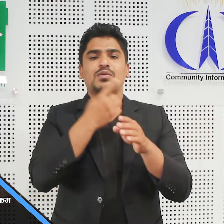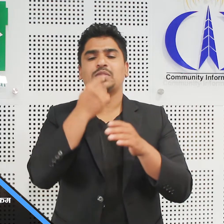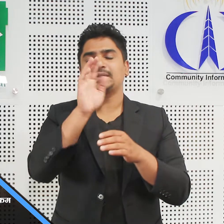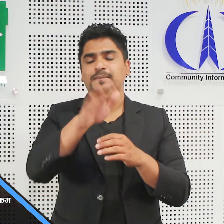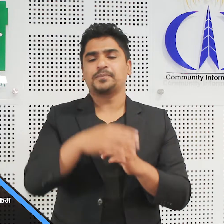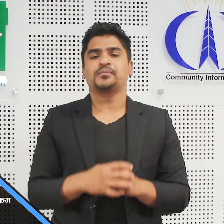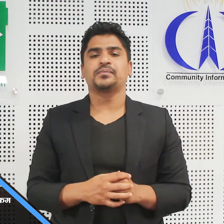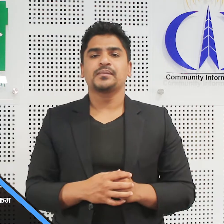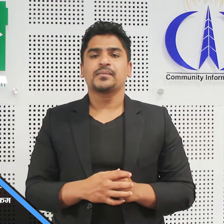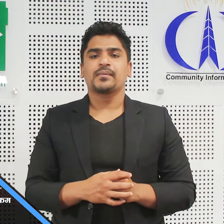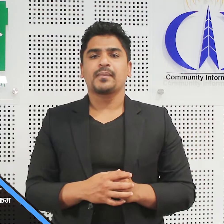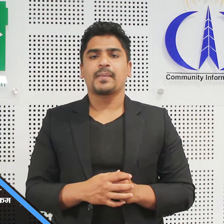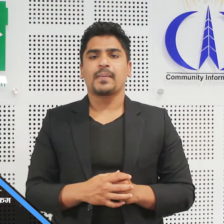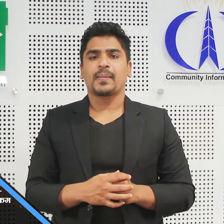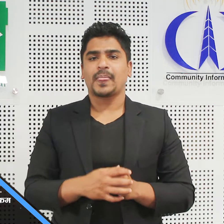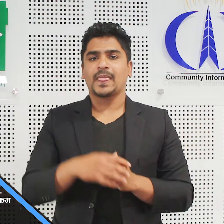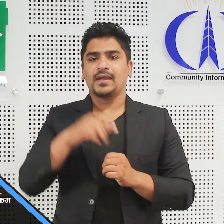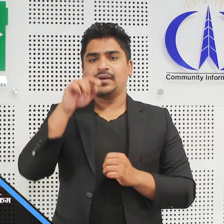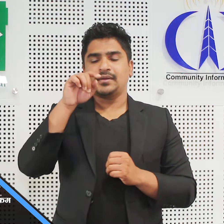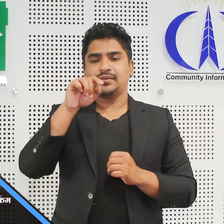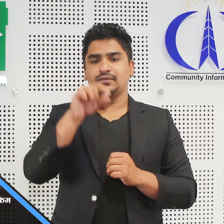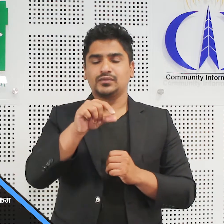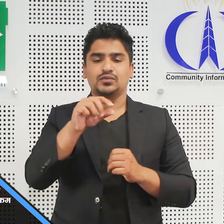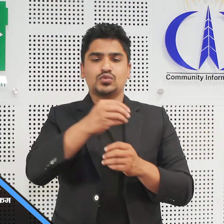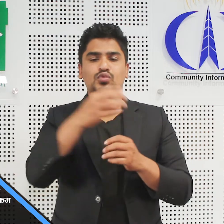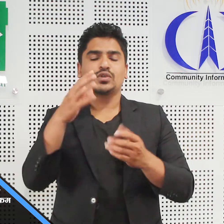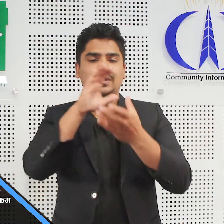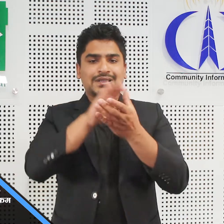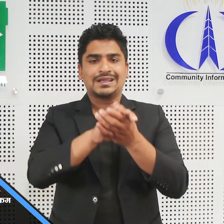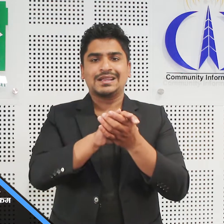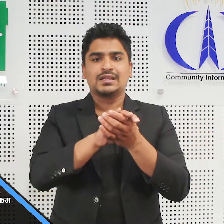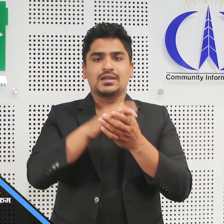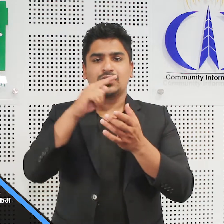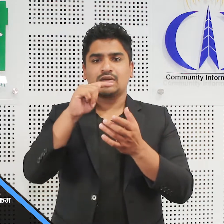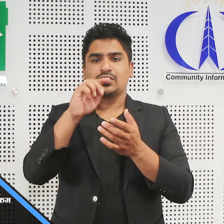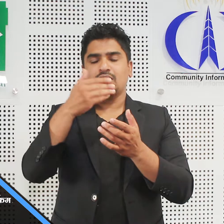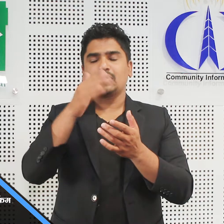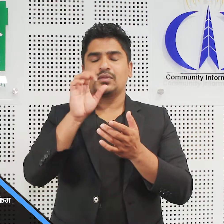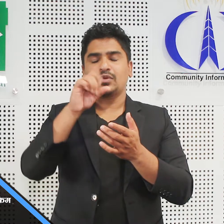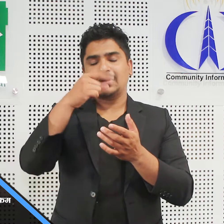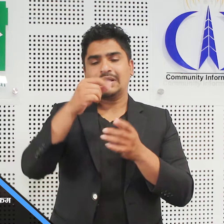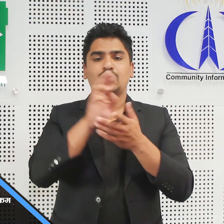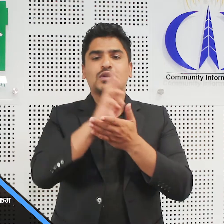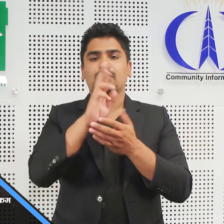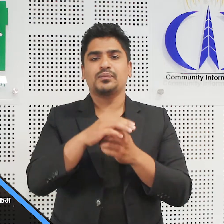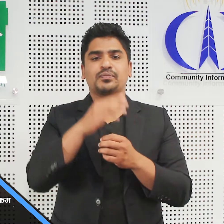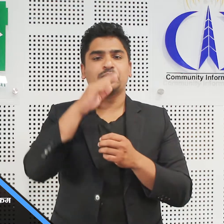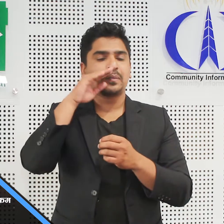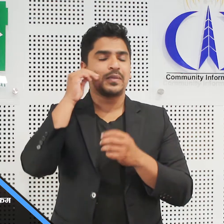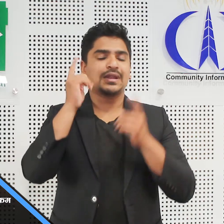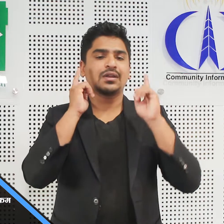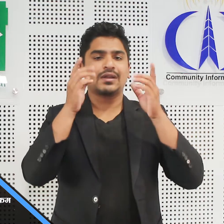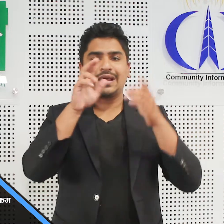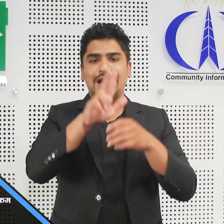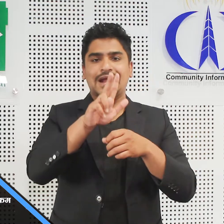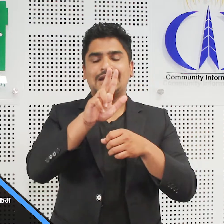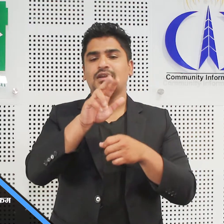सहयोगले आफूहरूले व्यवसाय बचाइराख्न सहज भएको नागरिकहरूले बताएका छन्। बुलबुल एफएम सुर्खेतका